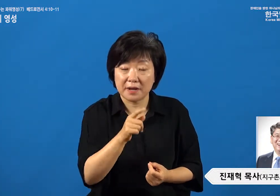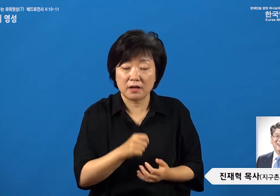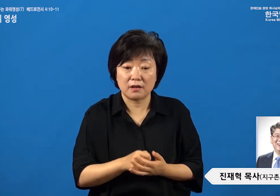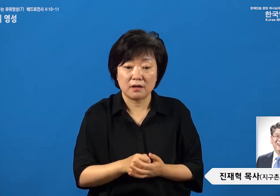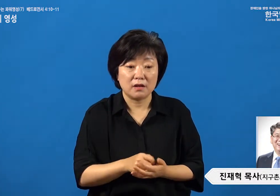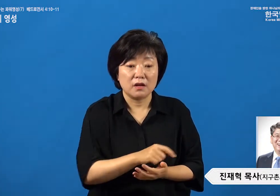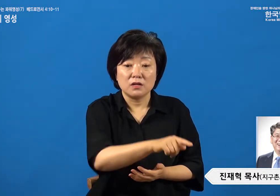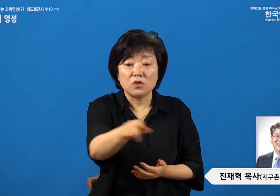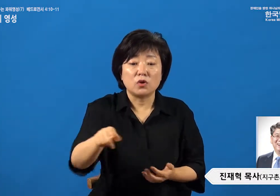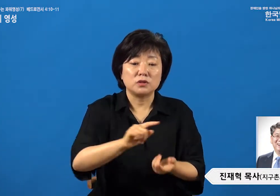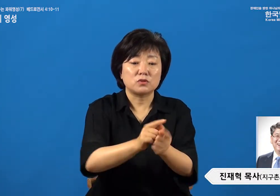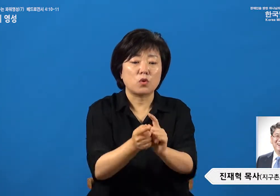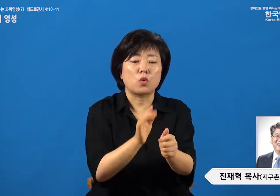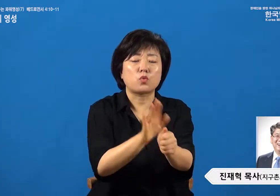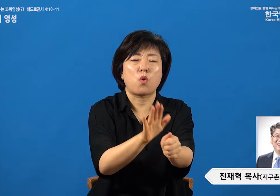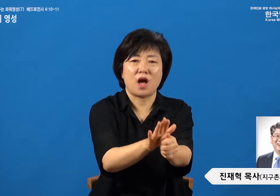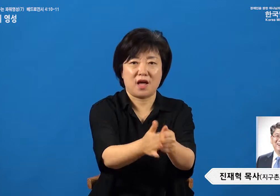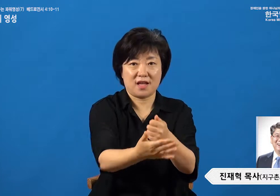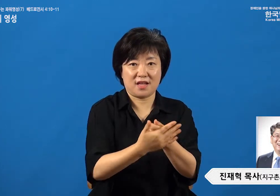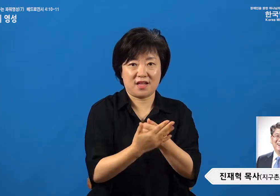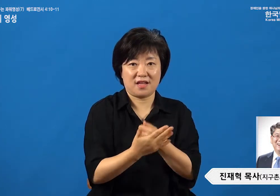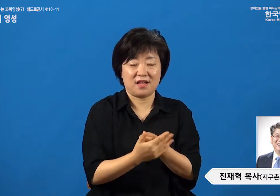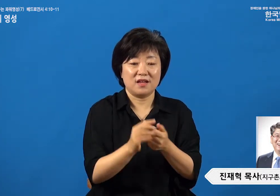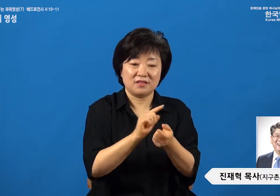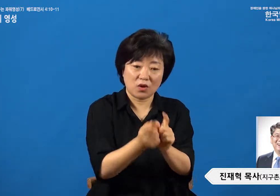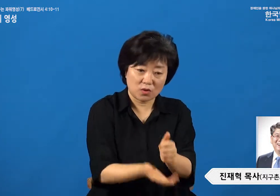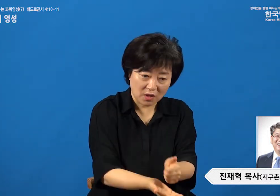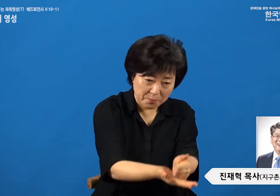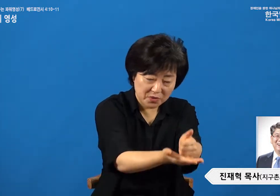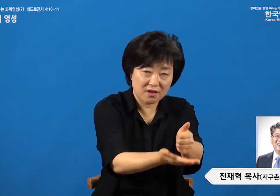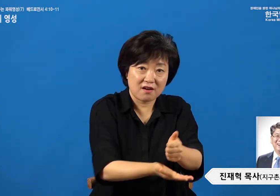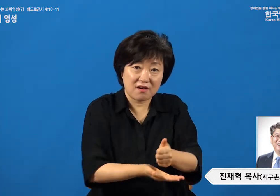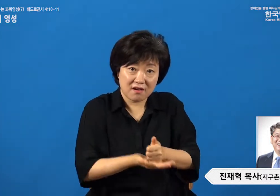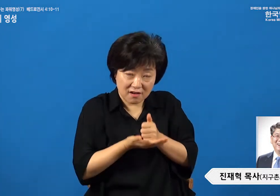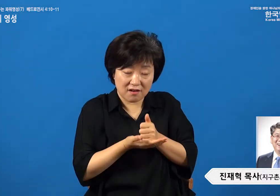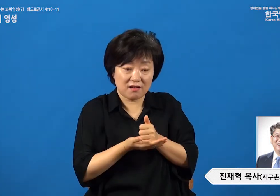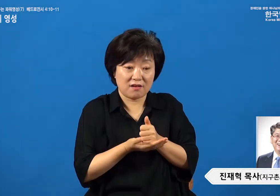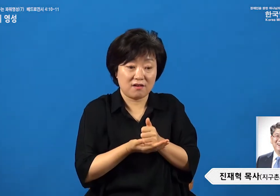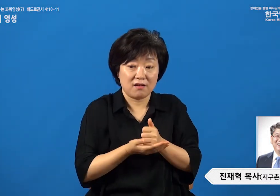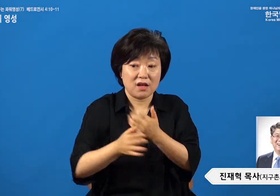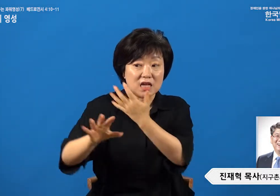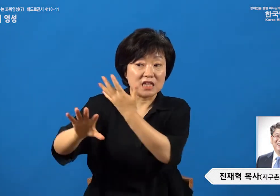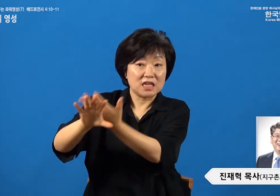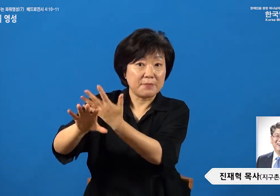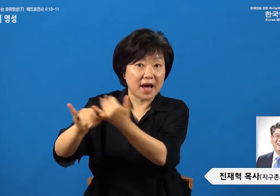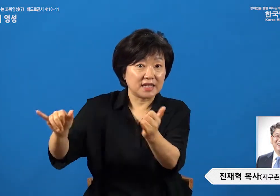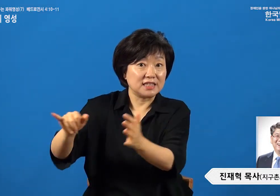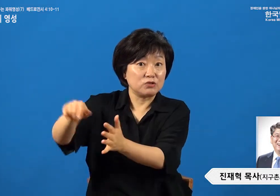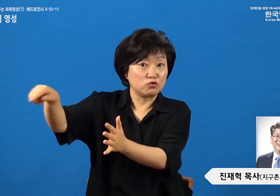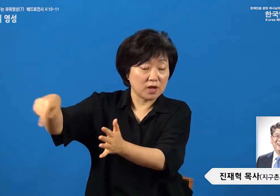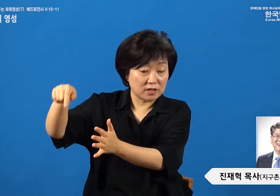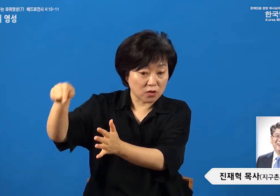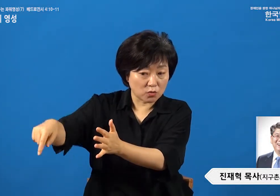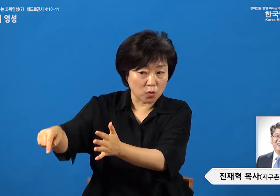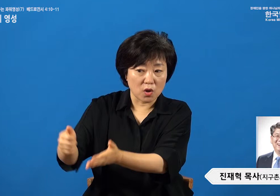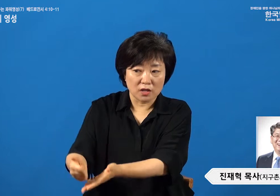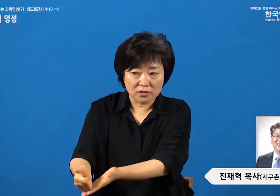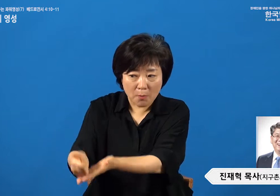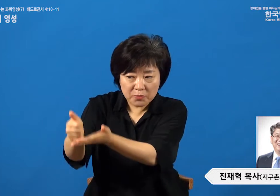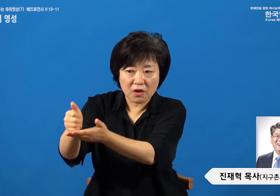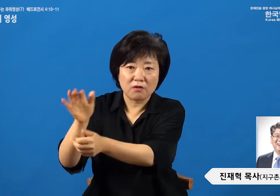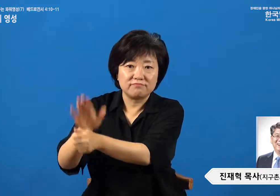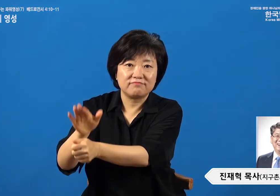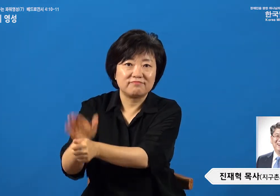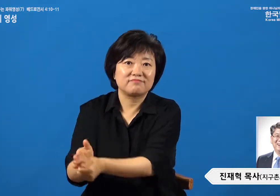너희는 서로 도우라, 서로 섬기라, 그리고 뿐만 아니라 이방인 중에서도